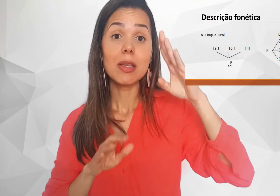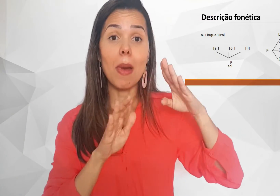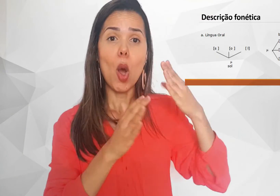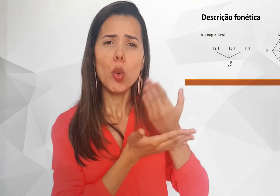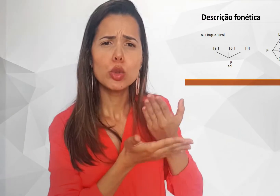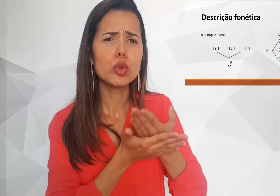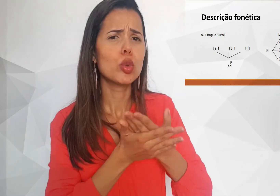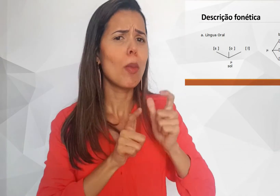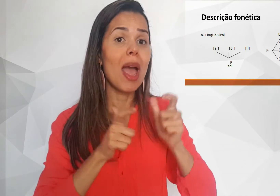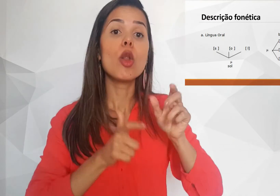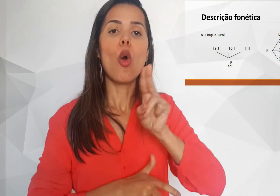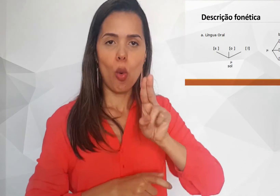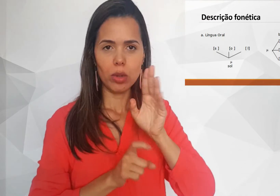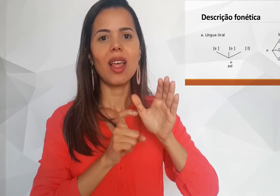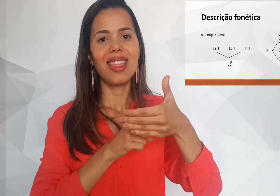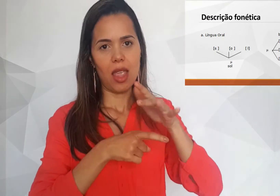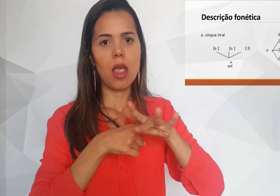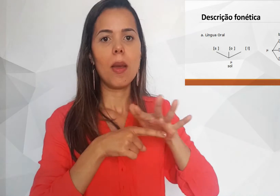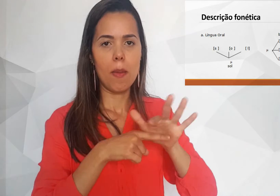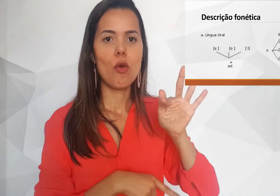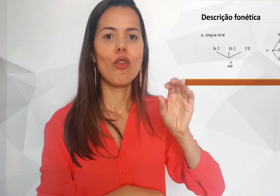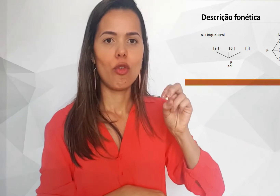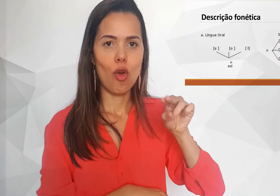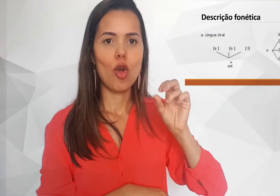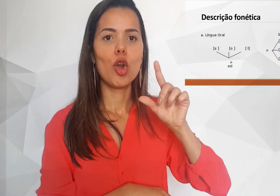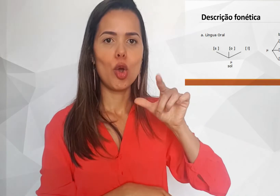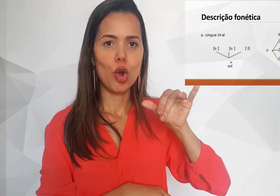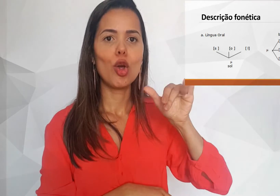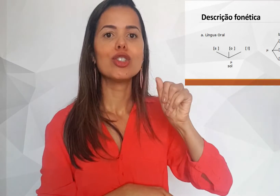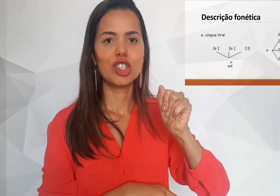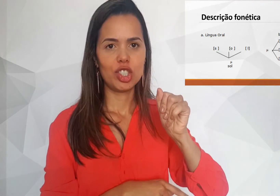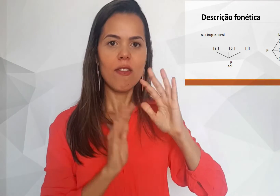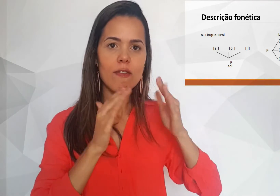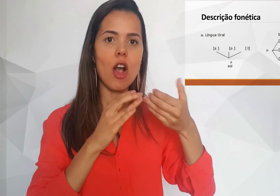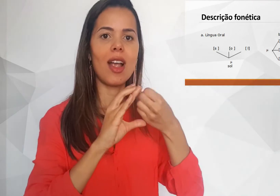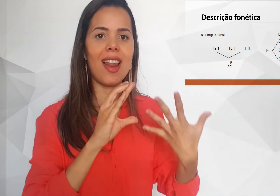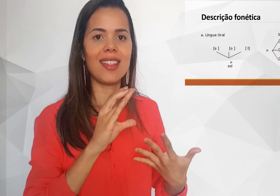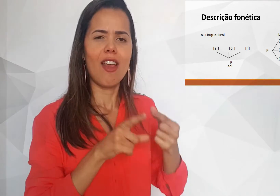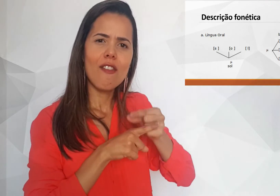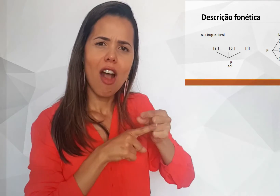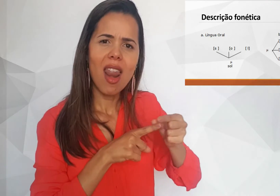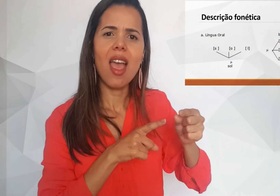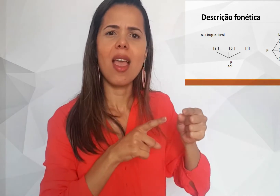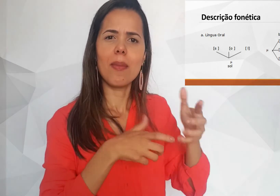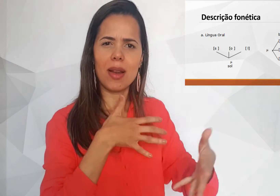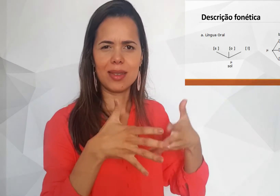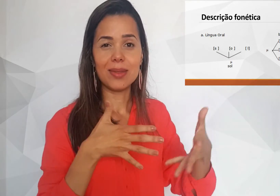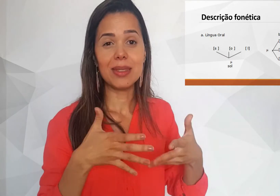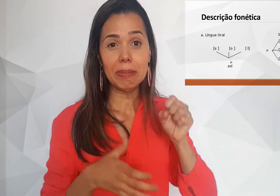forma massiva, nós ainda mantemos o uso do termo fonologia para se referir a esse tipo de característica das línguas de